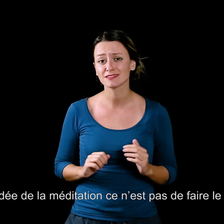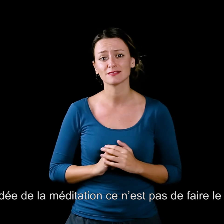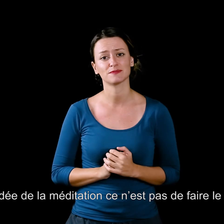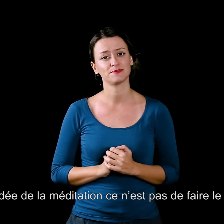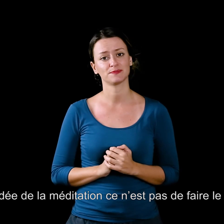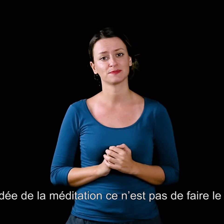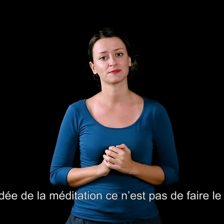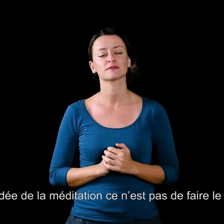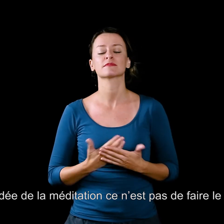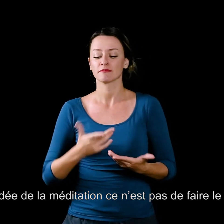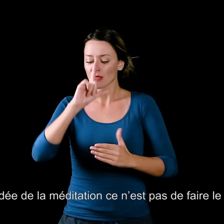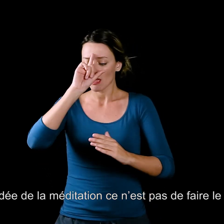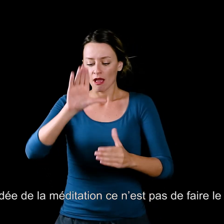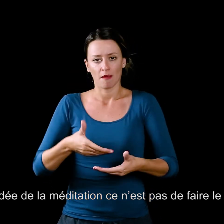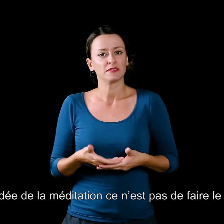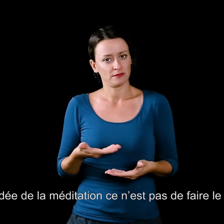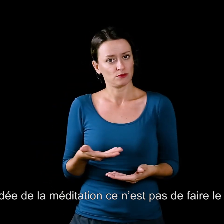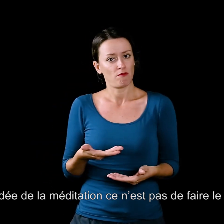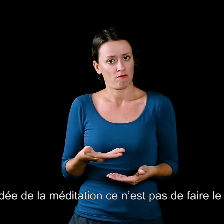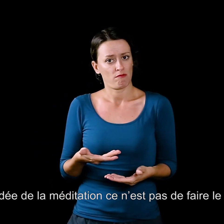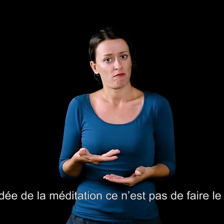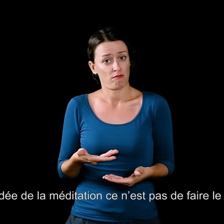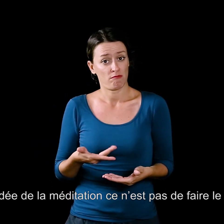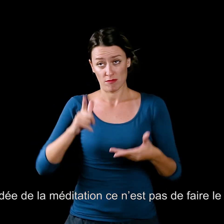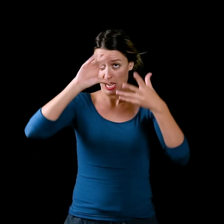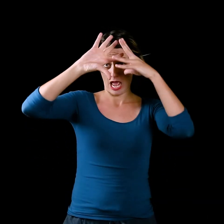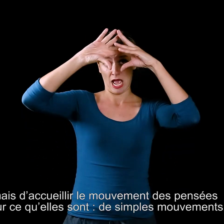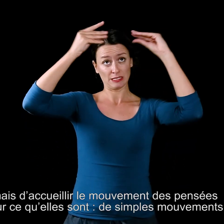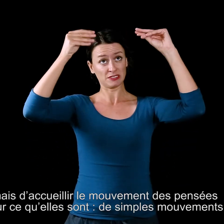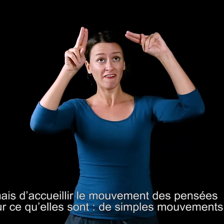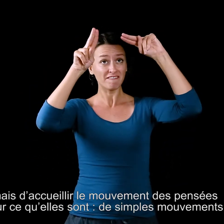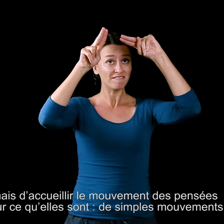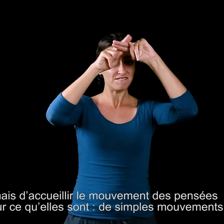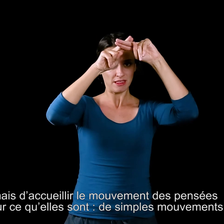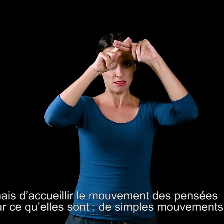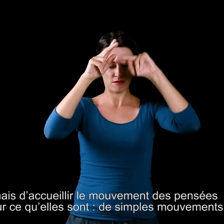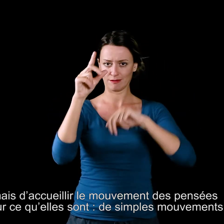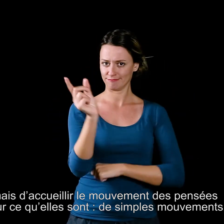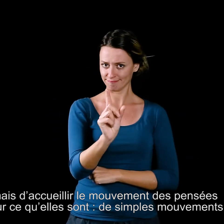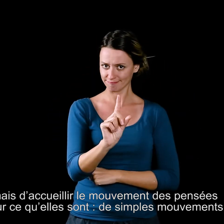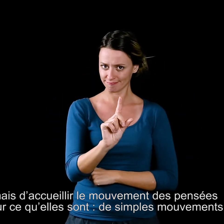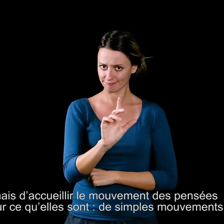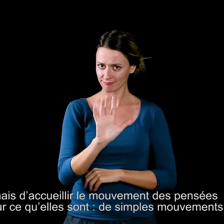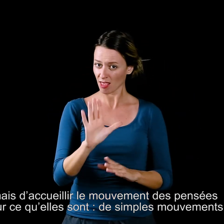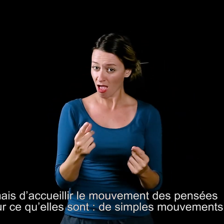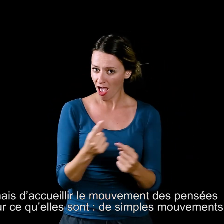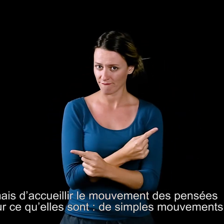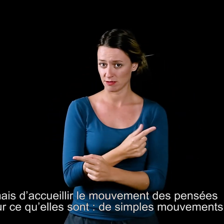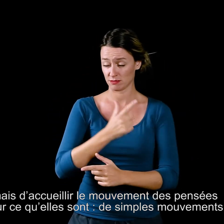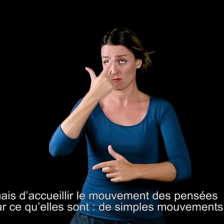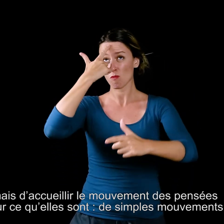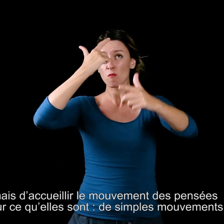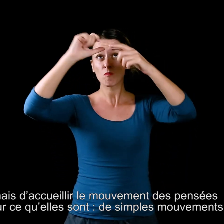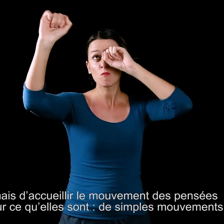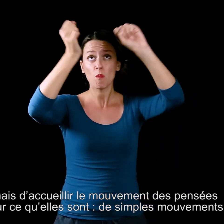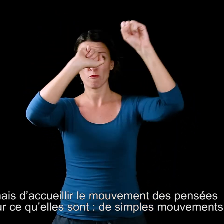Donc l'idée de la méditation, ce n'est pas de faire le vide, mais d'accueillir le mouvement des pensées pour ce qu'elles sont, de